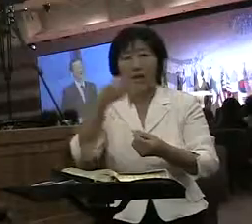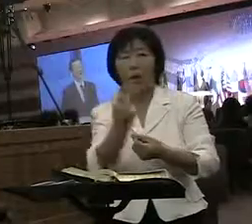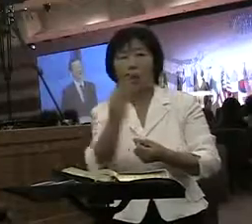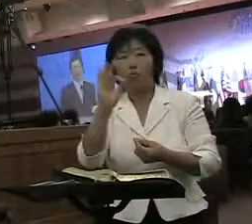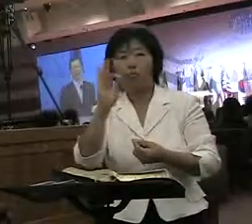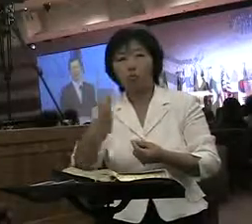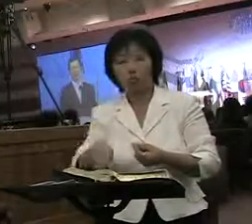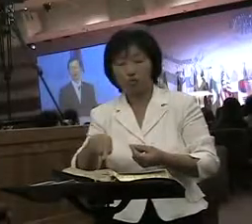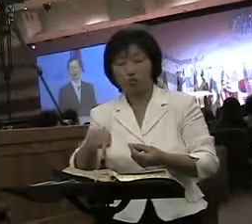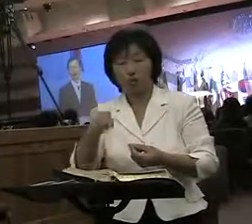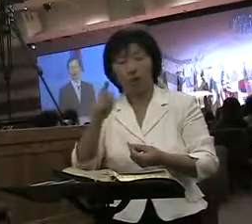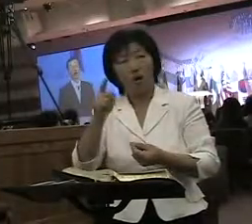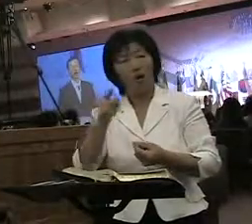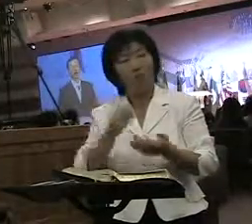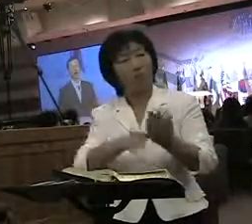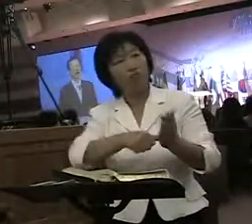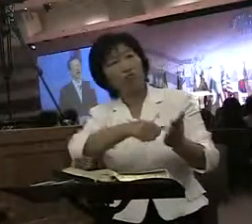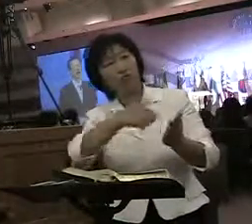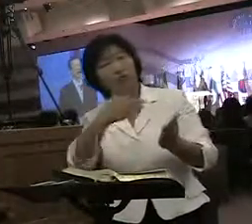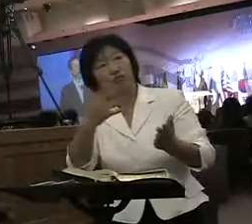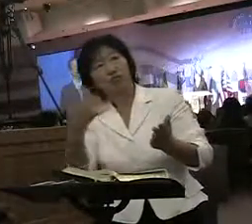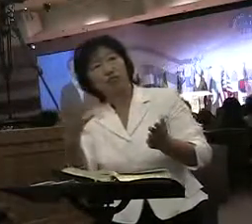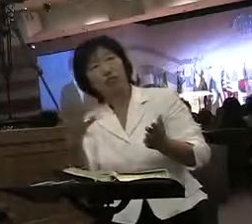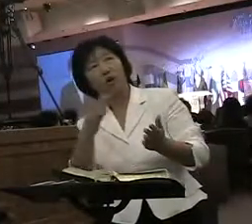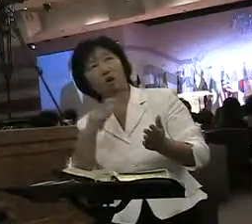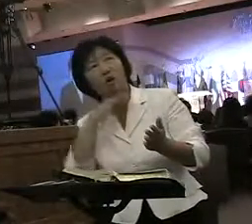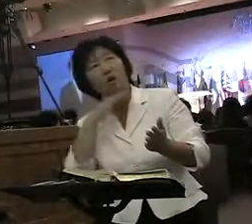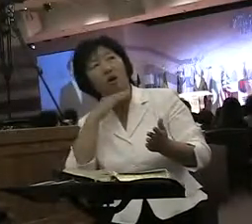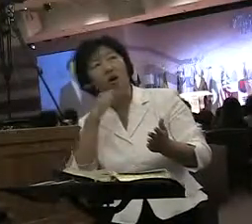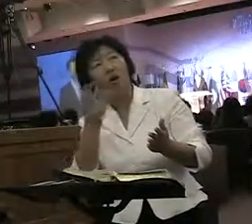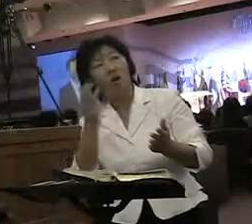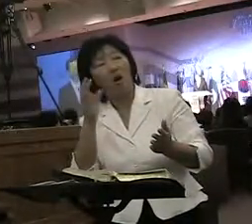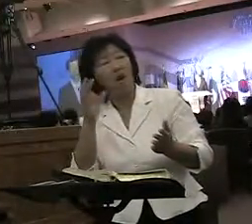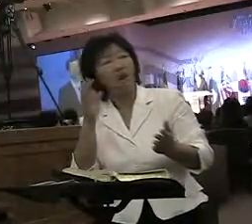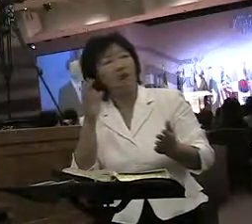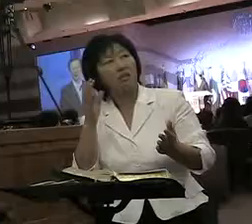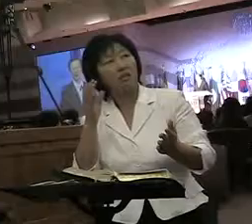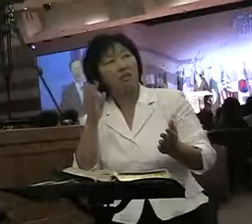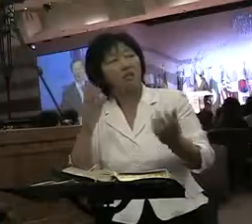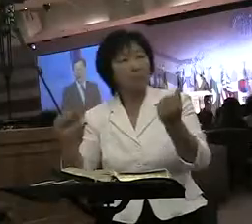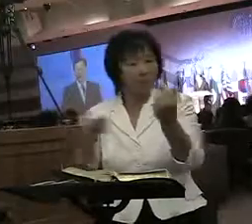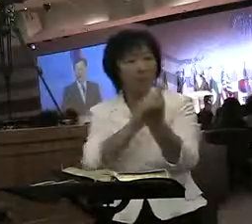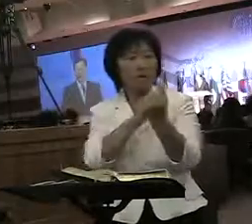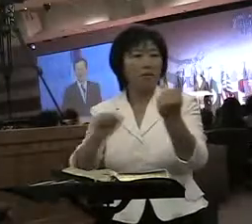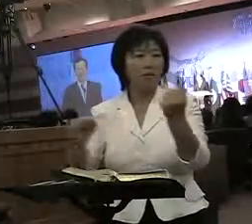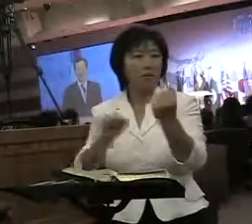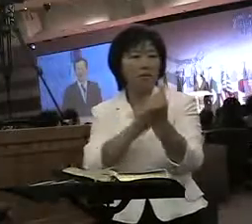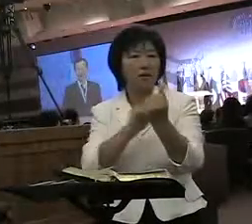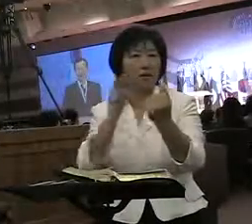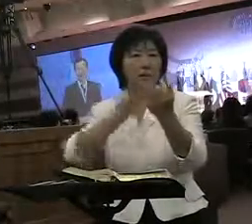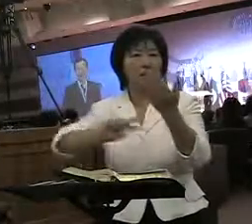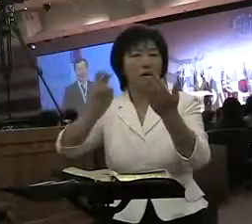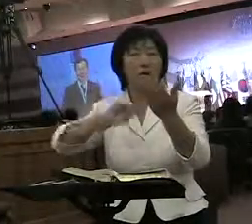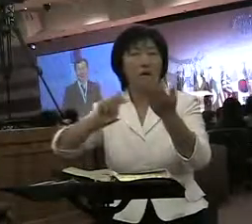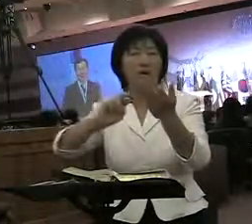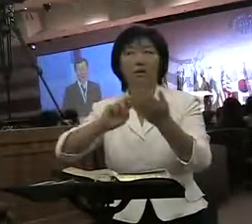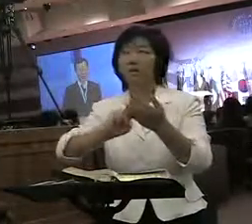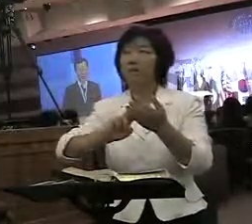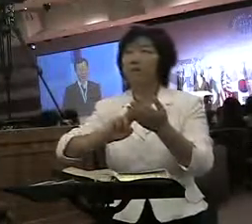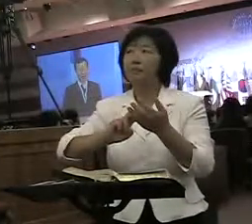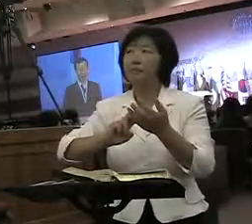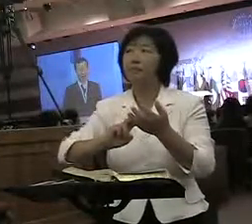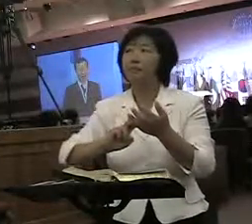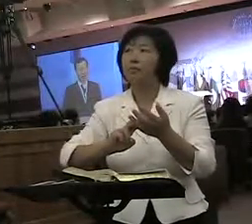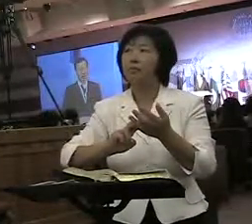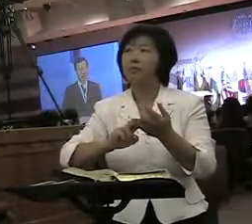한 유명한 어린 나이에 유명한 바이올리니스트가 된 세계적인 음악가 그 소녀에게 기자들이 와서